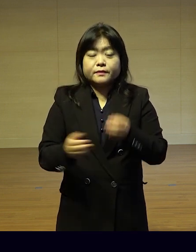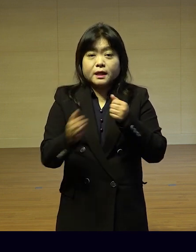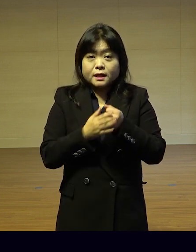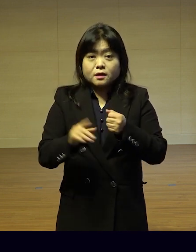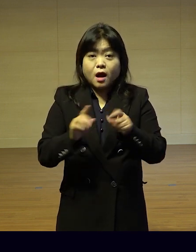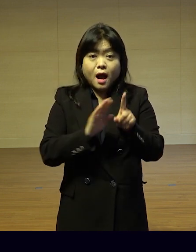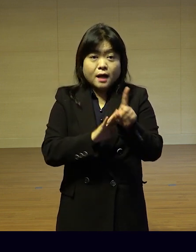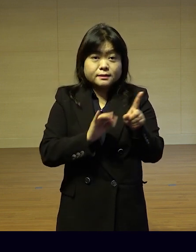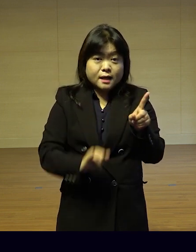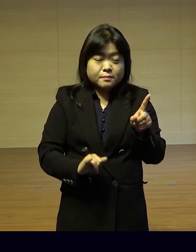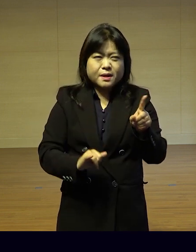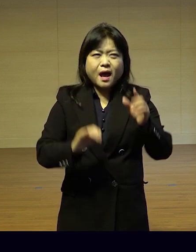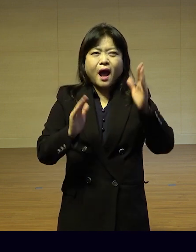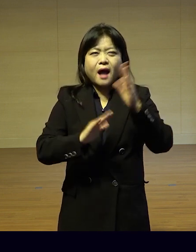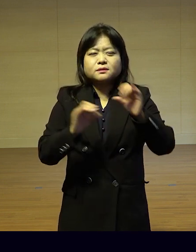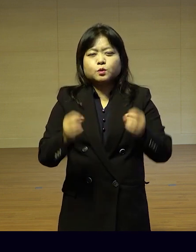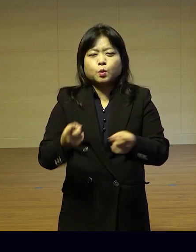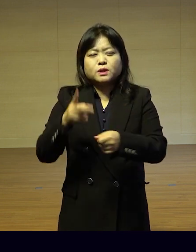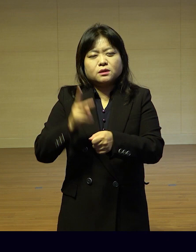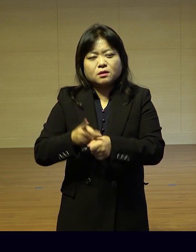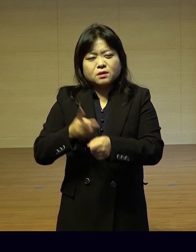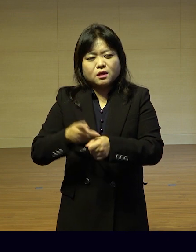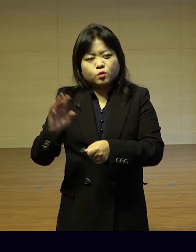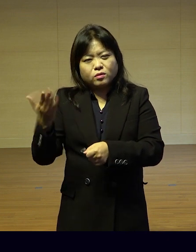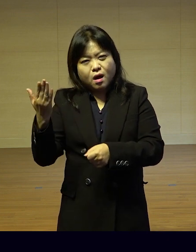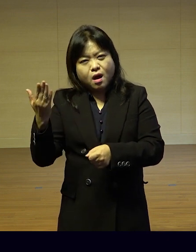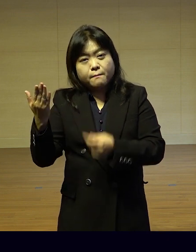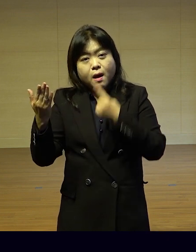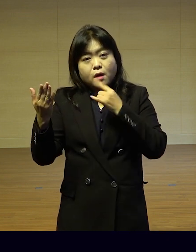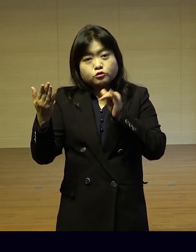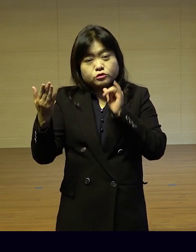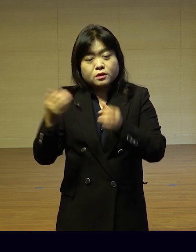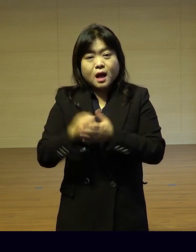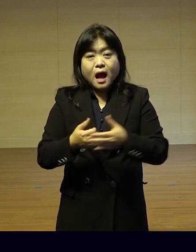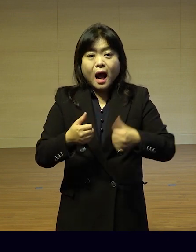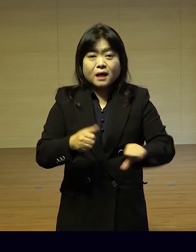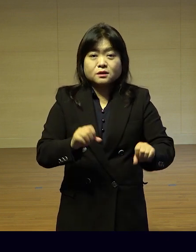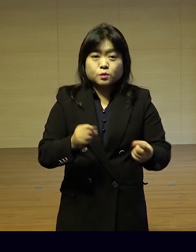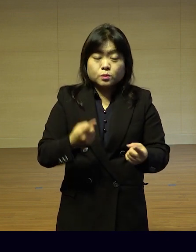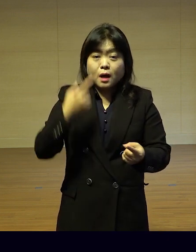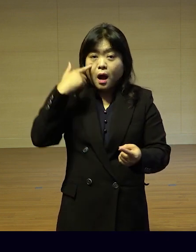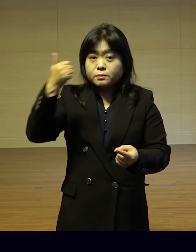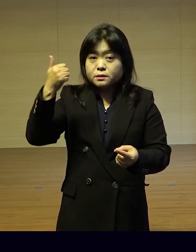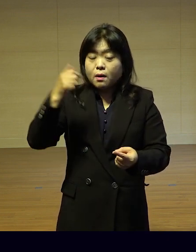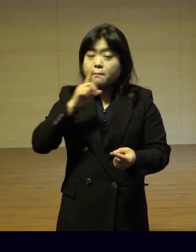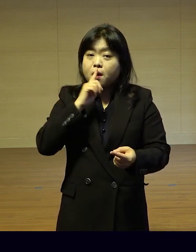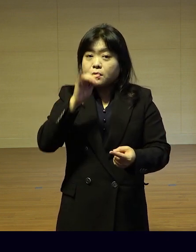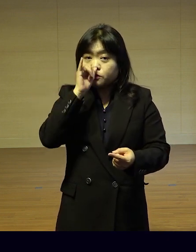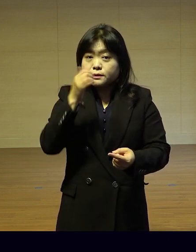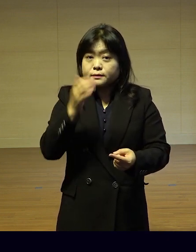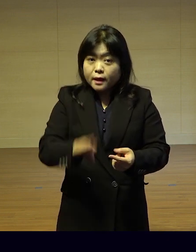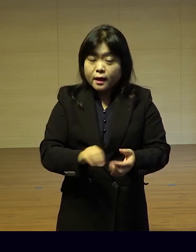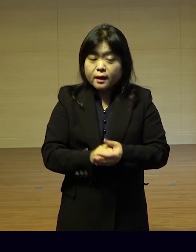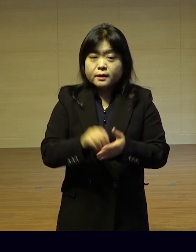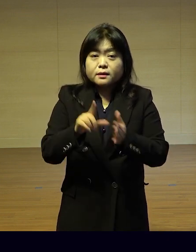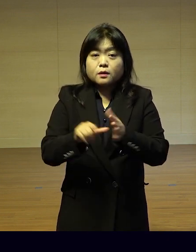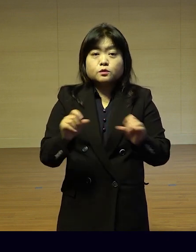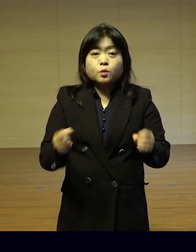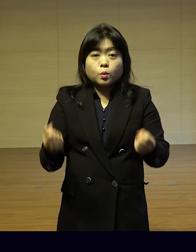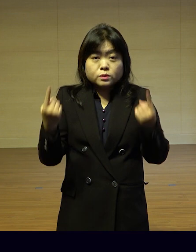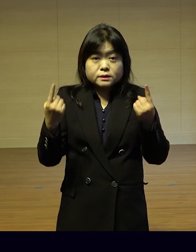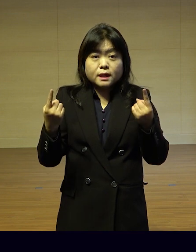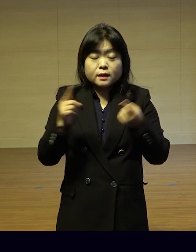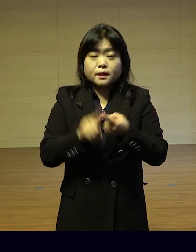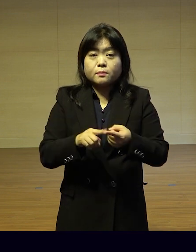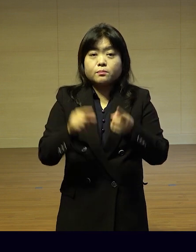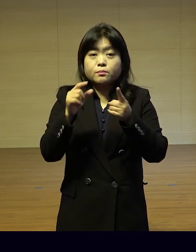어떤 한 사람이 학생인 동시에 선생이자 이렇게 얘기할 수 있죠. 아들인 동시에 아버지다 이렇게 얘기할 수 있는데 이때에는 동시에라고